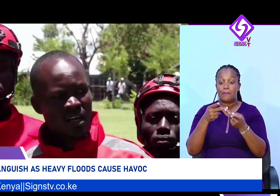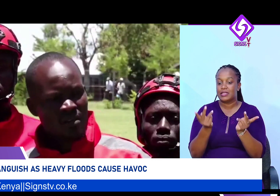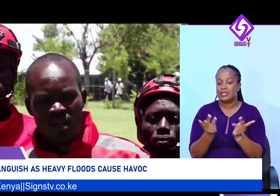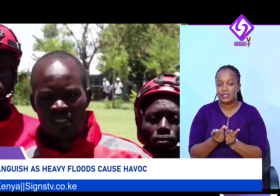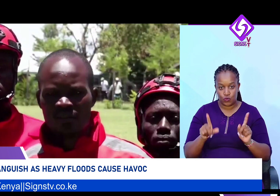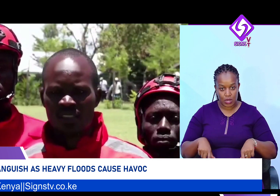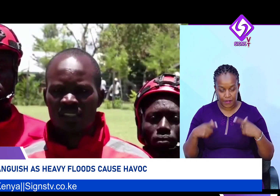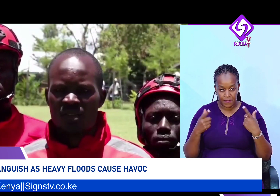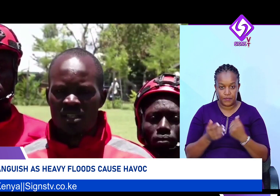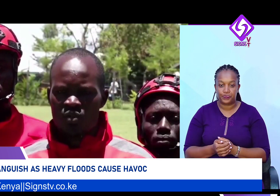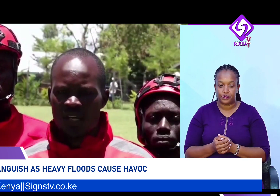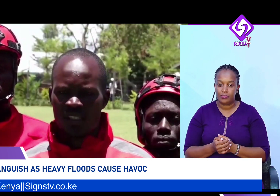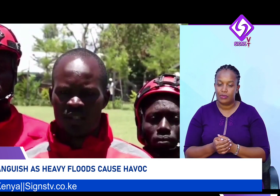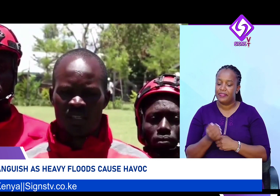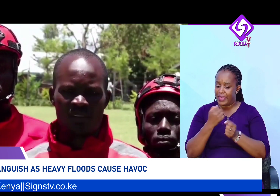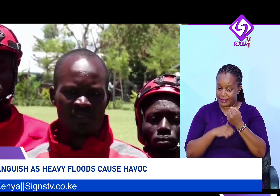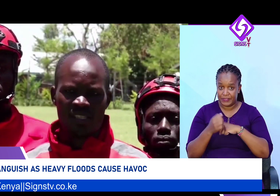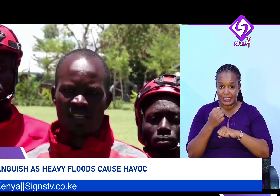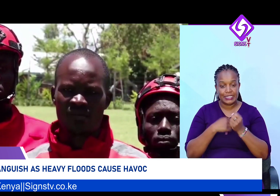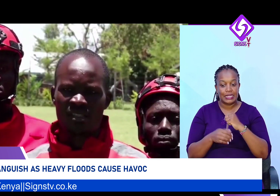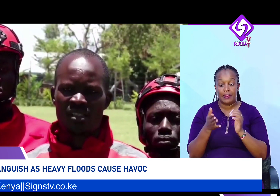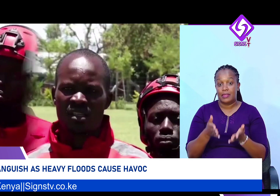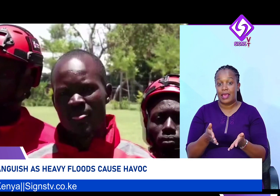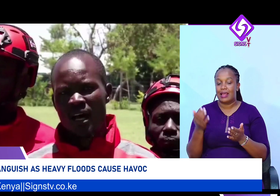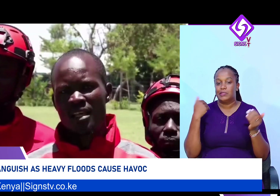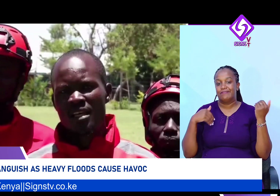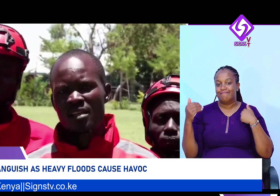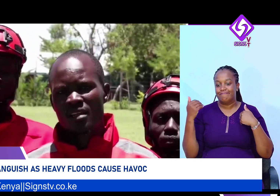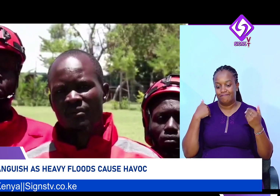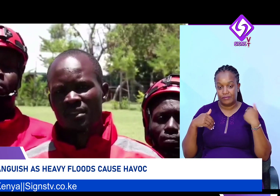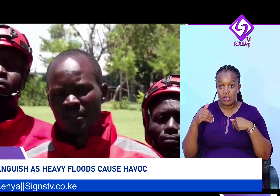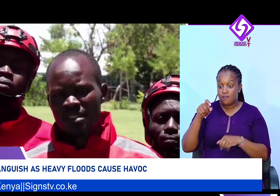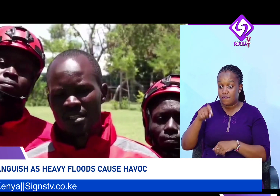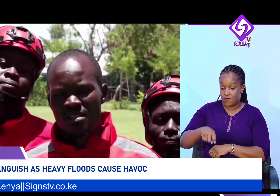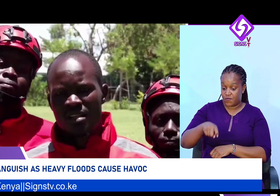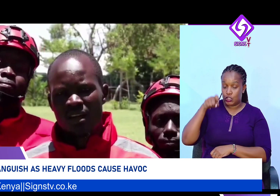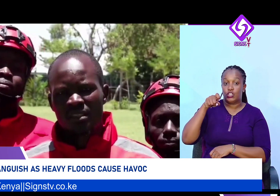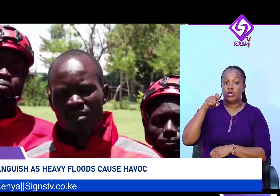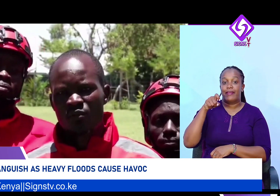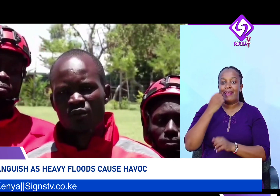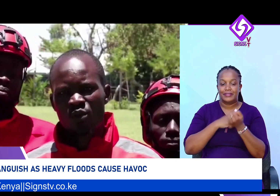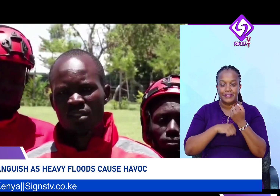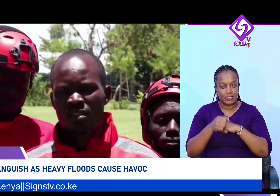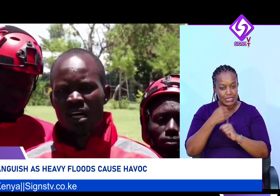Livelihood activities have been distracted, especially fishing activities, and they have different needs. They have needs from food,